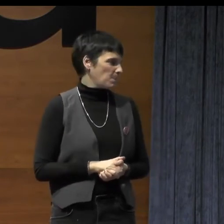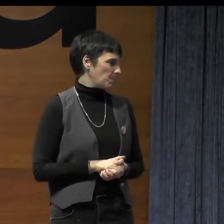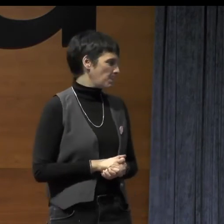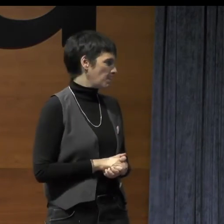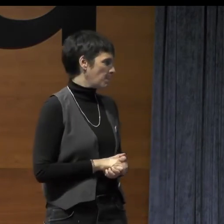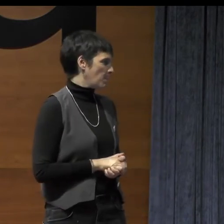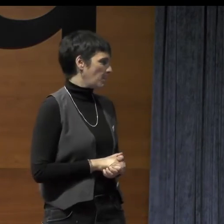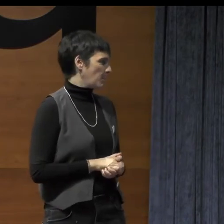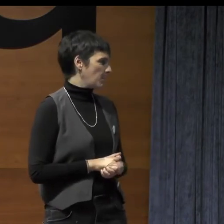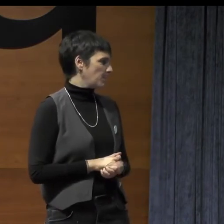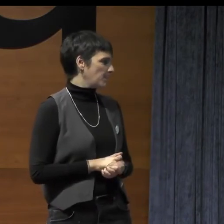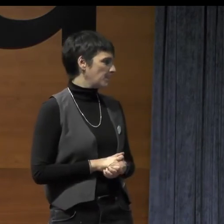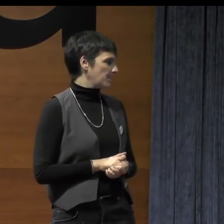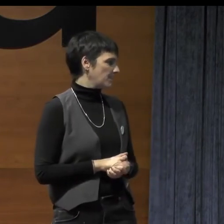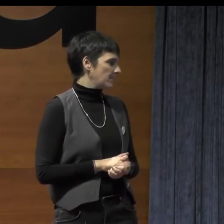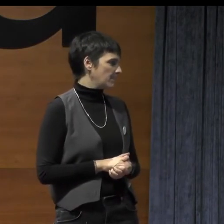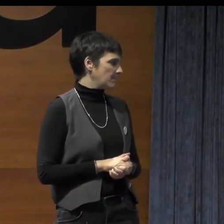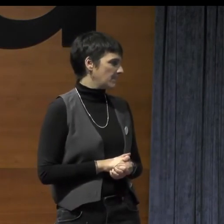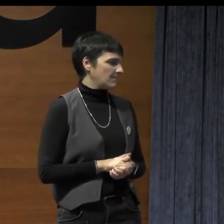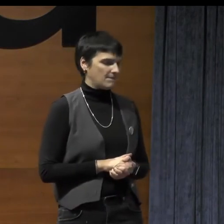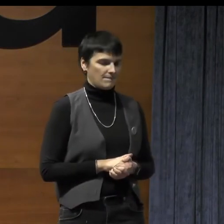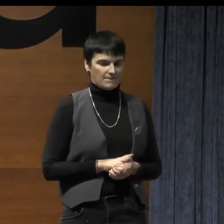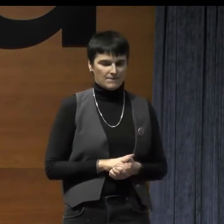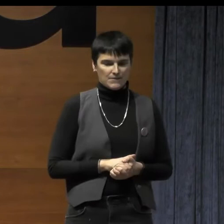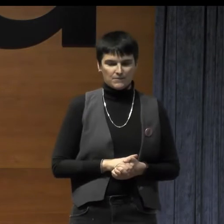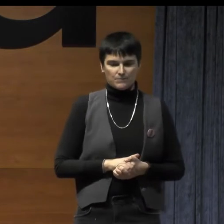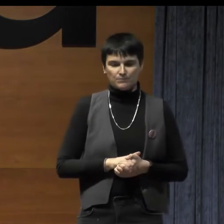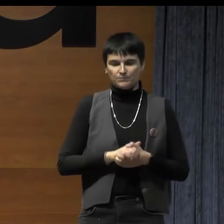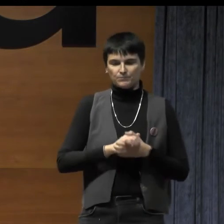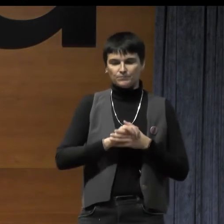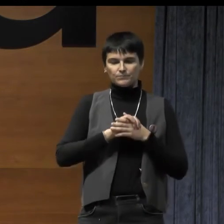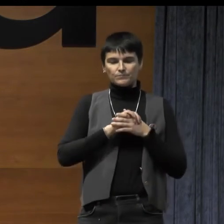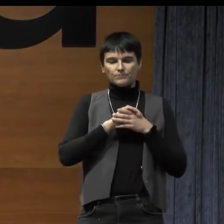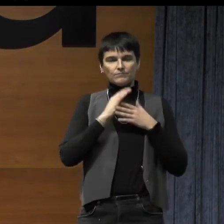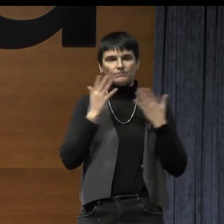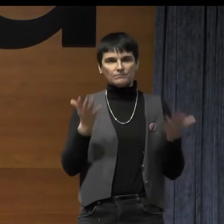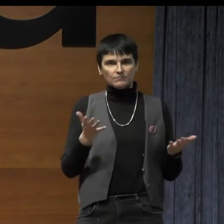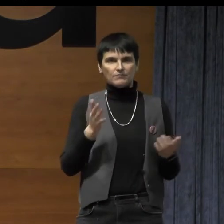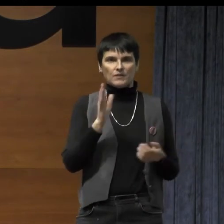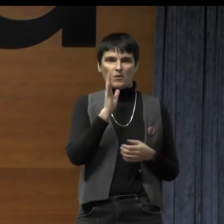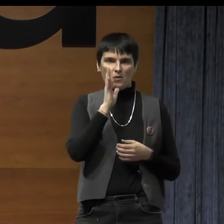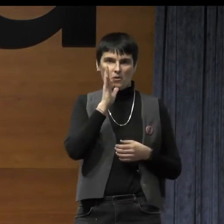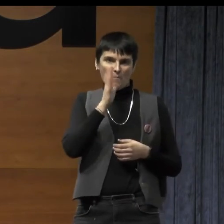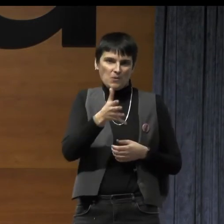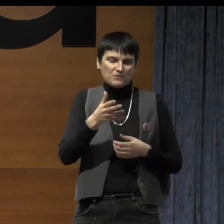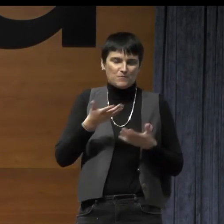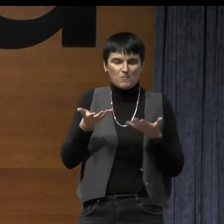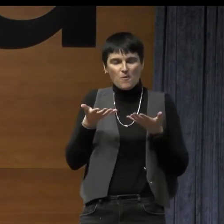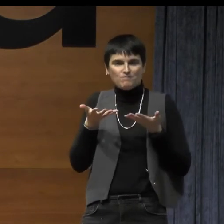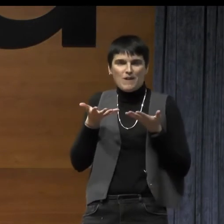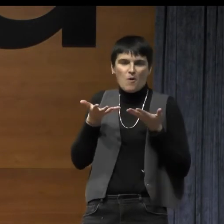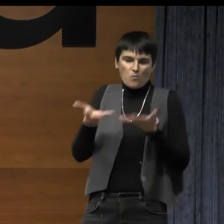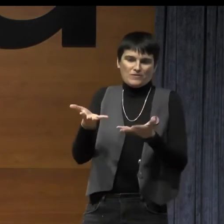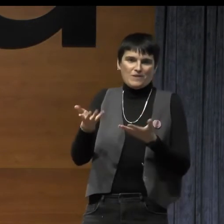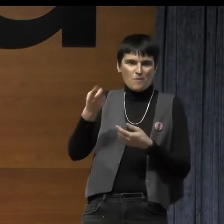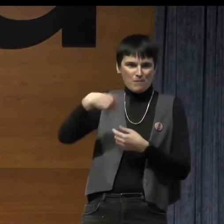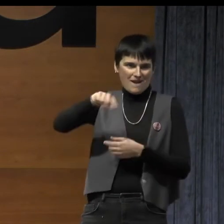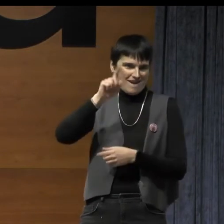que es importante generar esos espacios de confianza y de validación de las lenguas de signos de